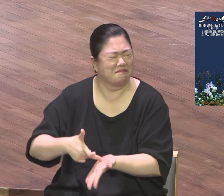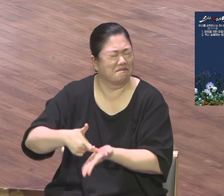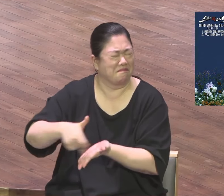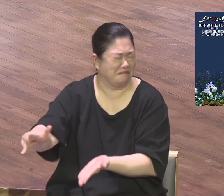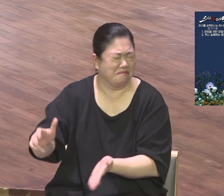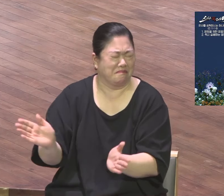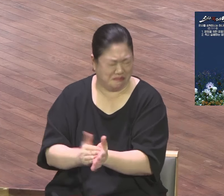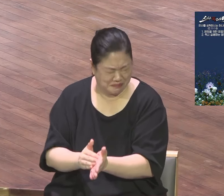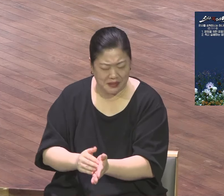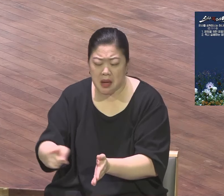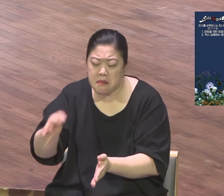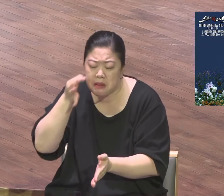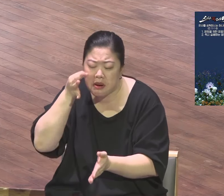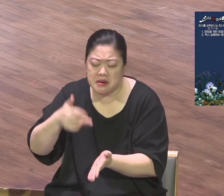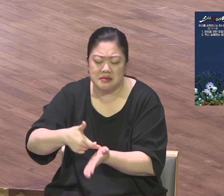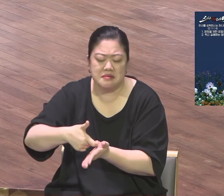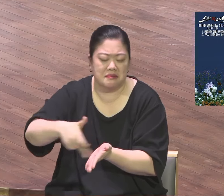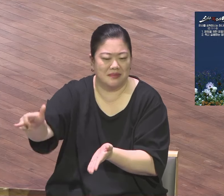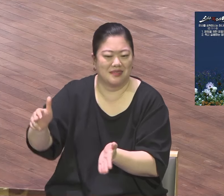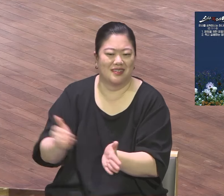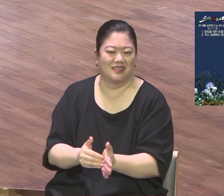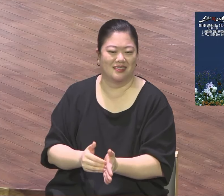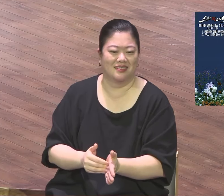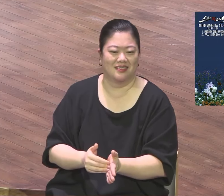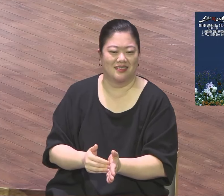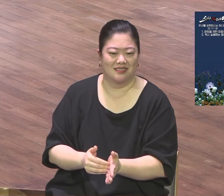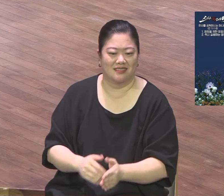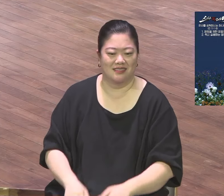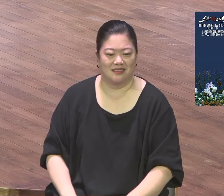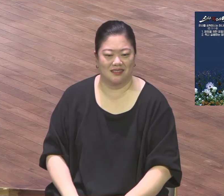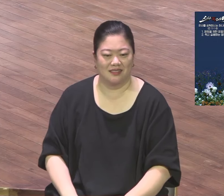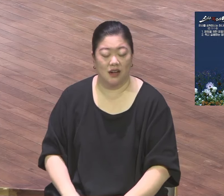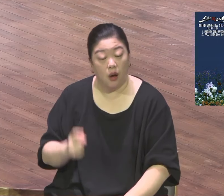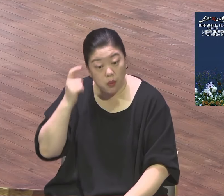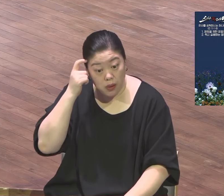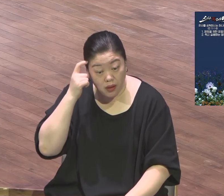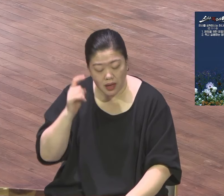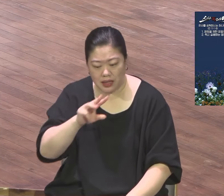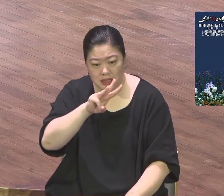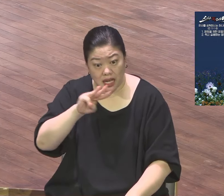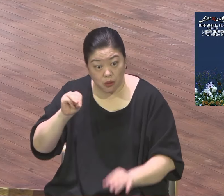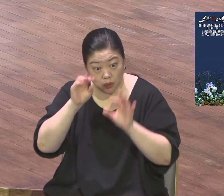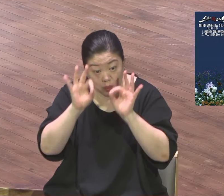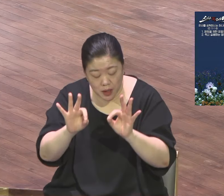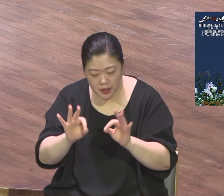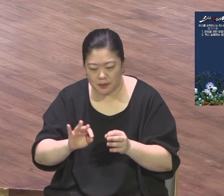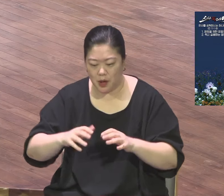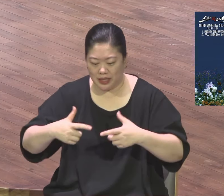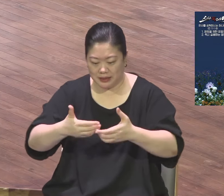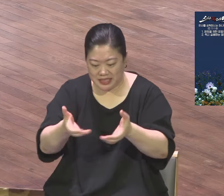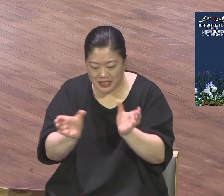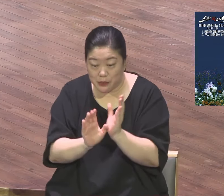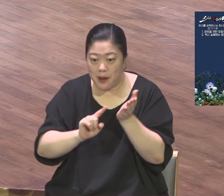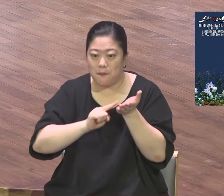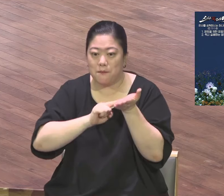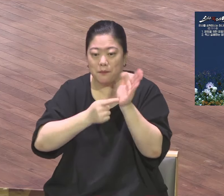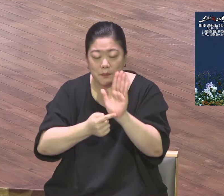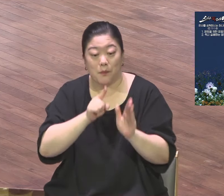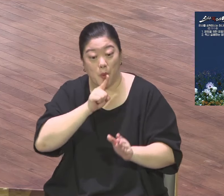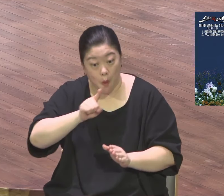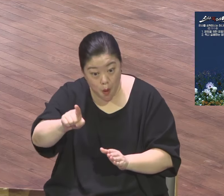최선을 다하는 예원 DNA 직권 맡겨주면 최선을 다하는 예원 DNA. 아멘. 이게 예원 DNA. 예원 DNA